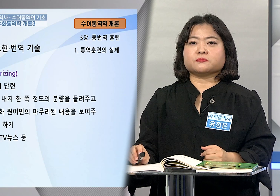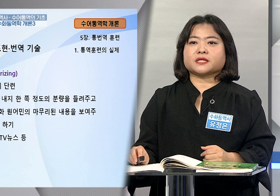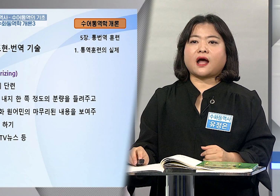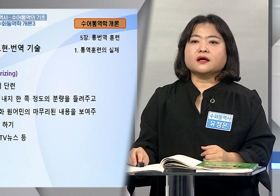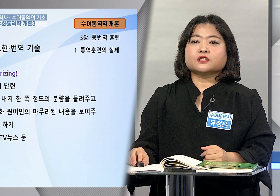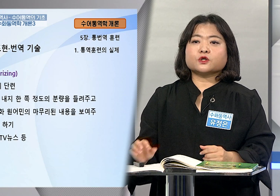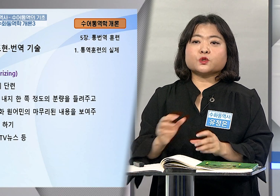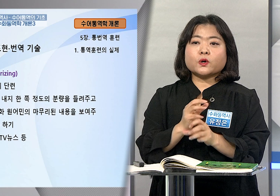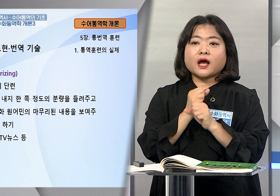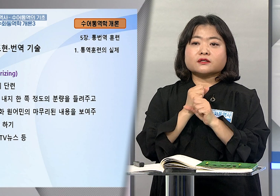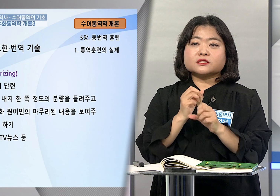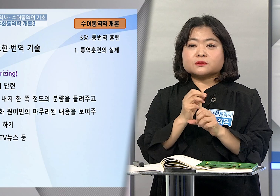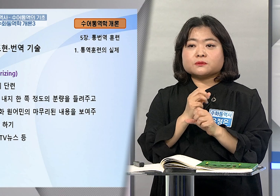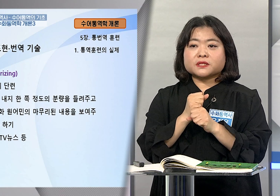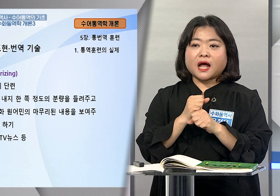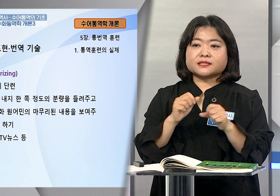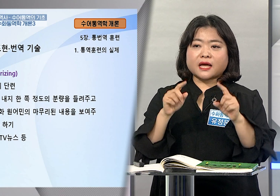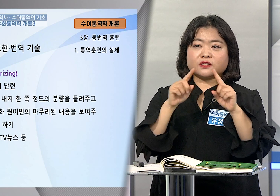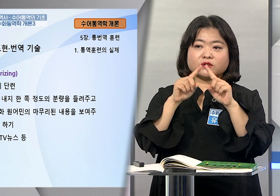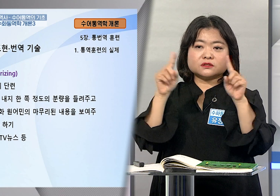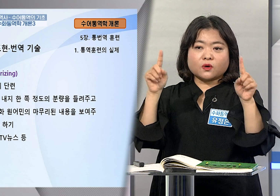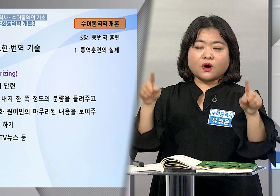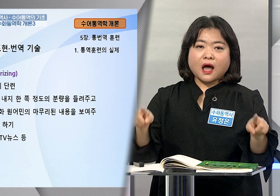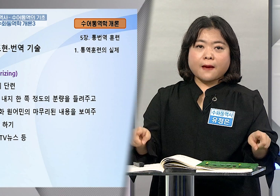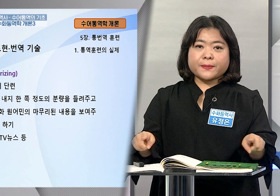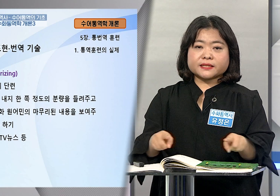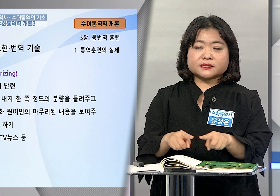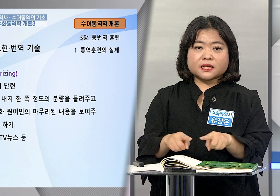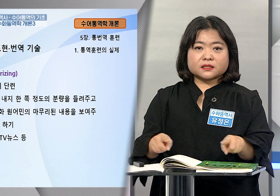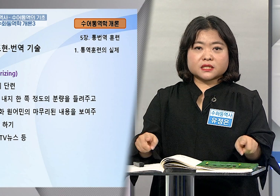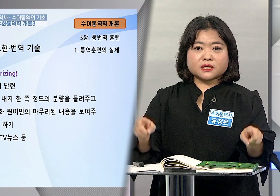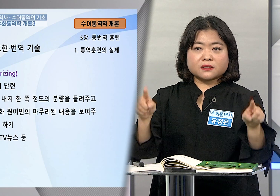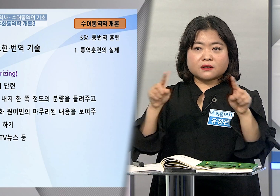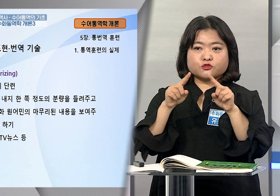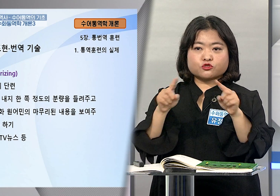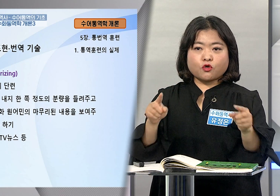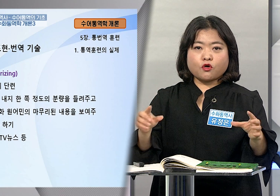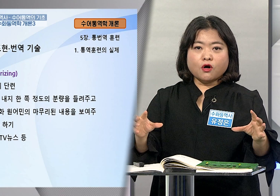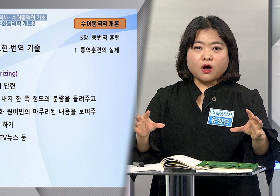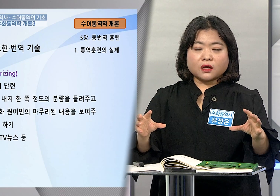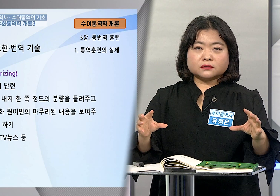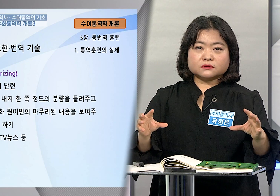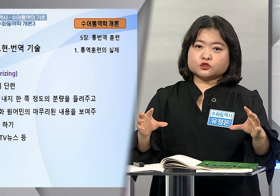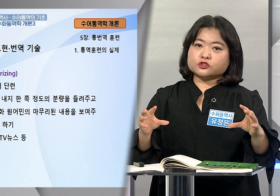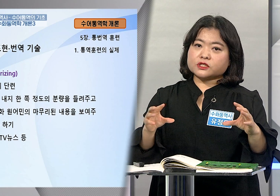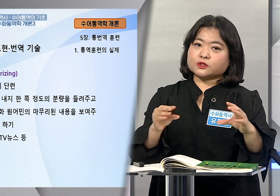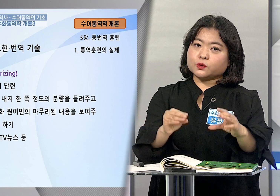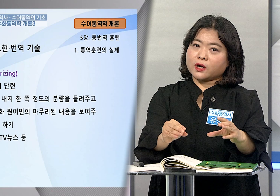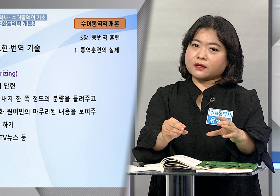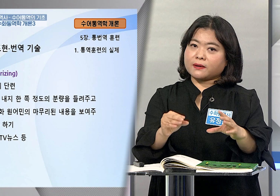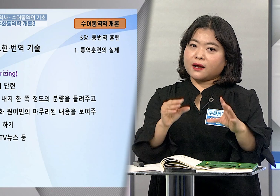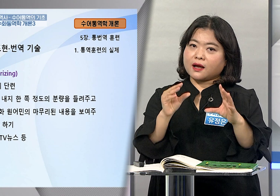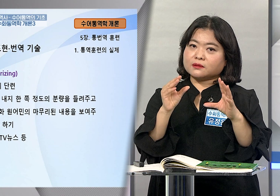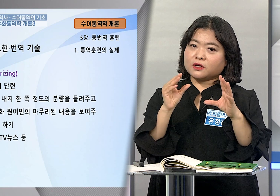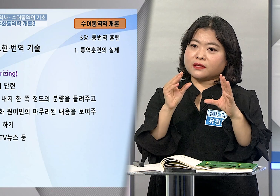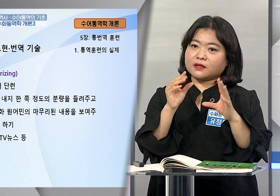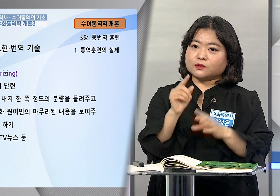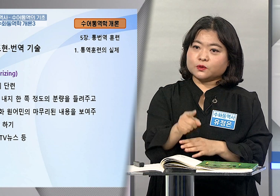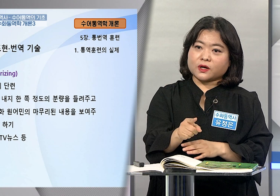연습입니다. 그리고 요약 연습입니다. 자, 이거는요. 한 페이지짜리 기사를 하나 주고 한 줄짜리로 요약해봐라. 아니면 한 단어로